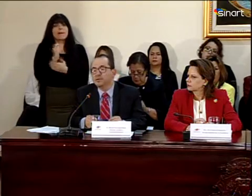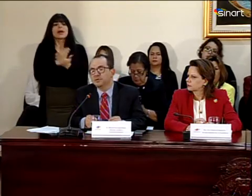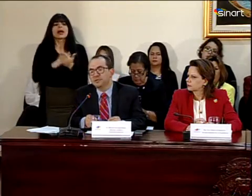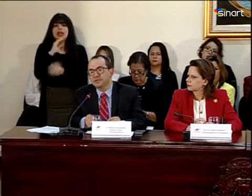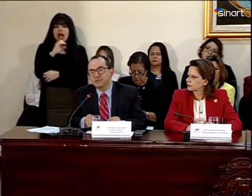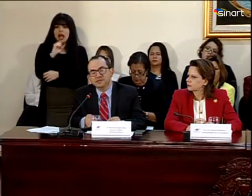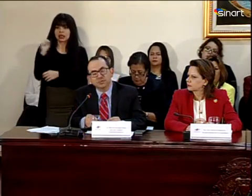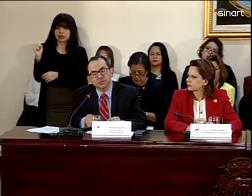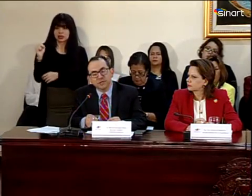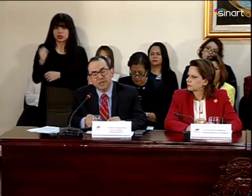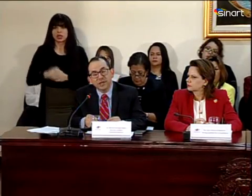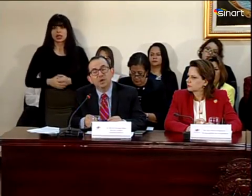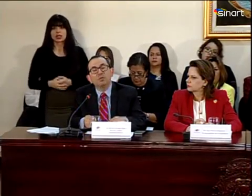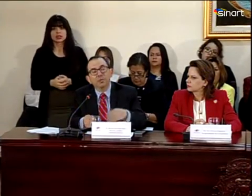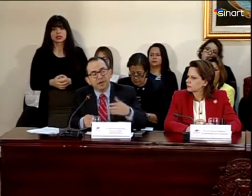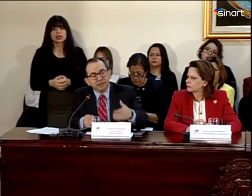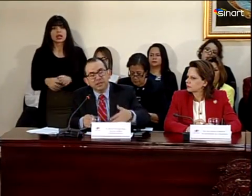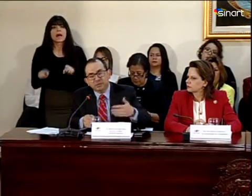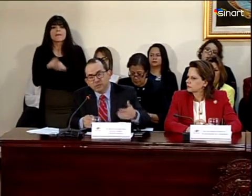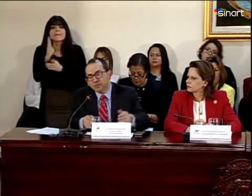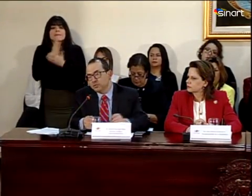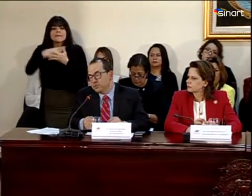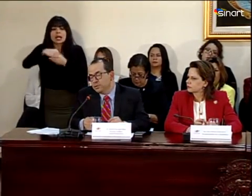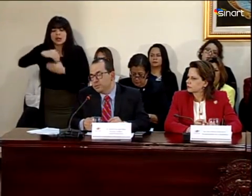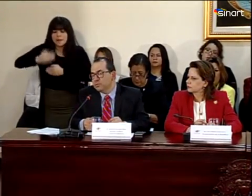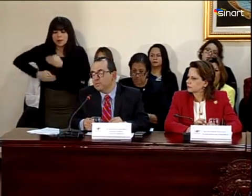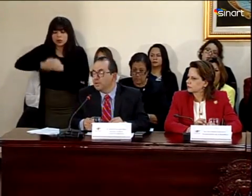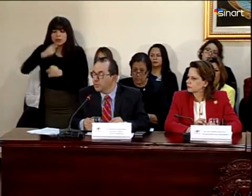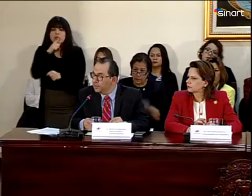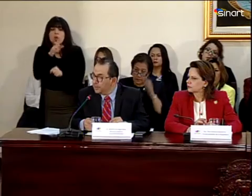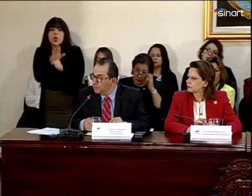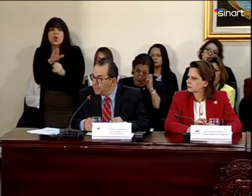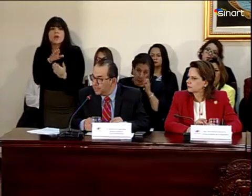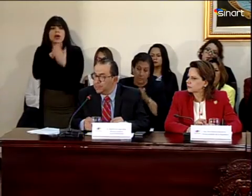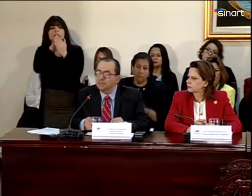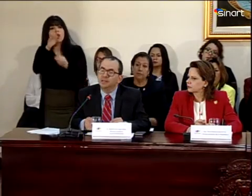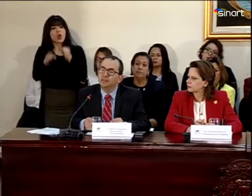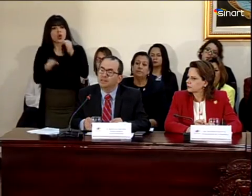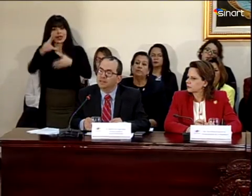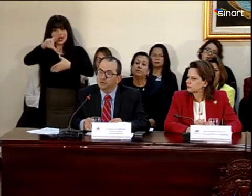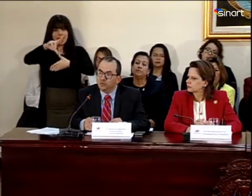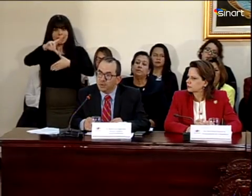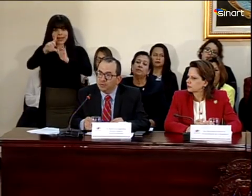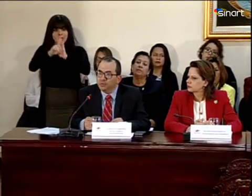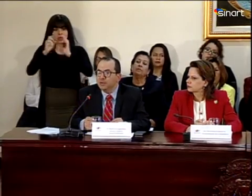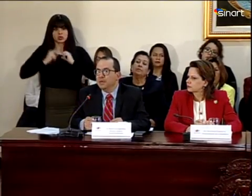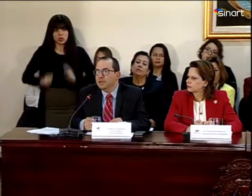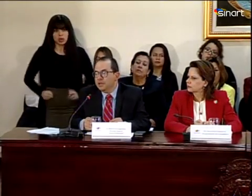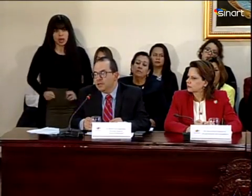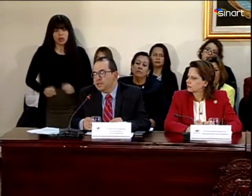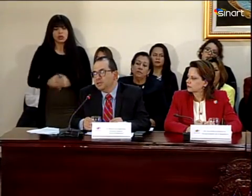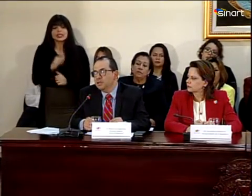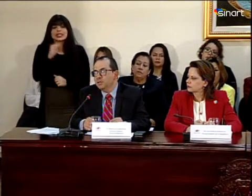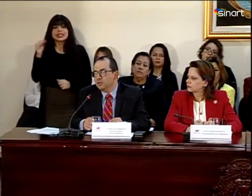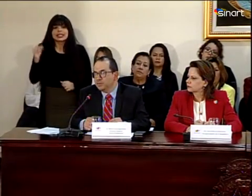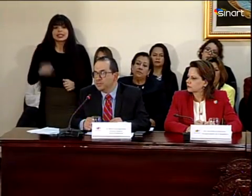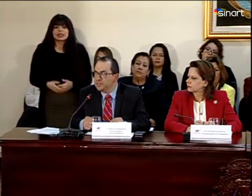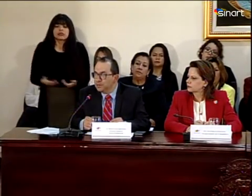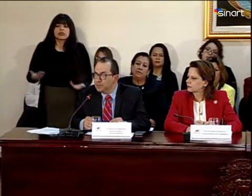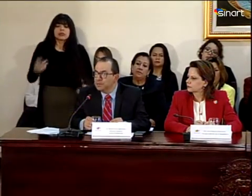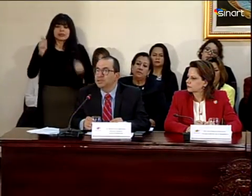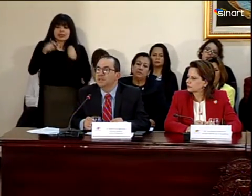Caja Costarricense de Seguro Social como parte del proceso de cumplimiento ante la Corte Interamericana de Derechos Humanos y